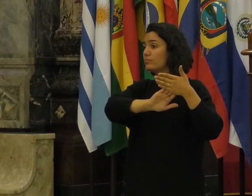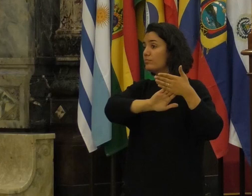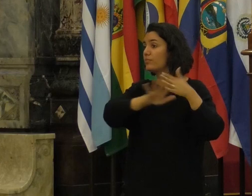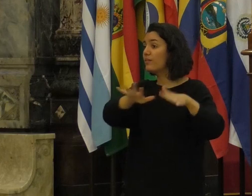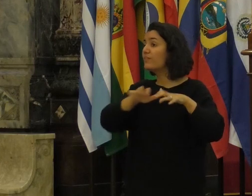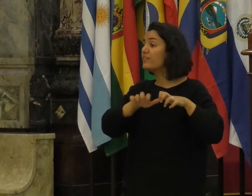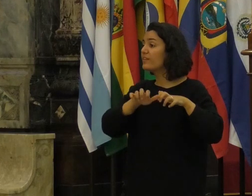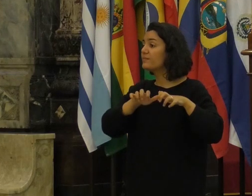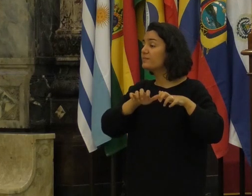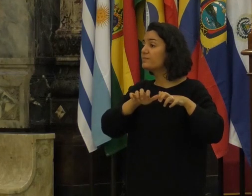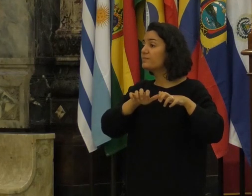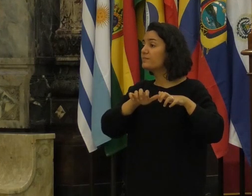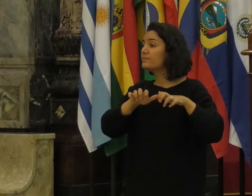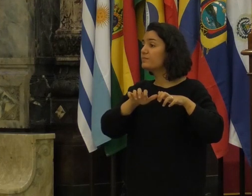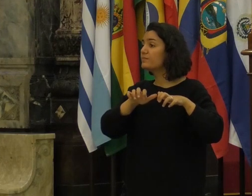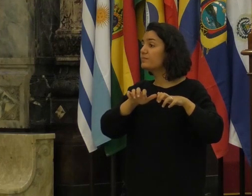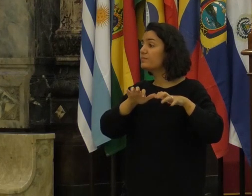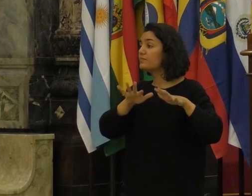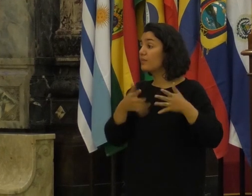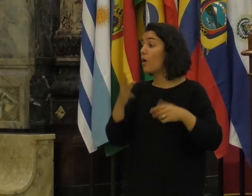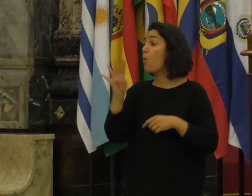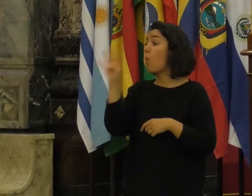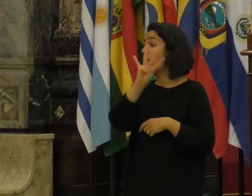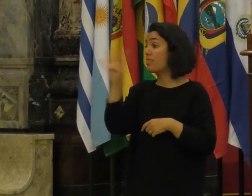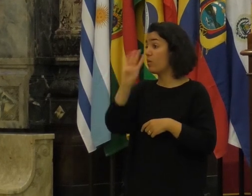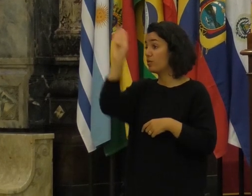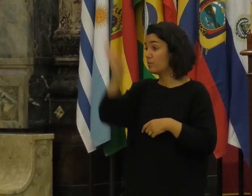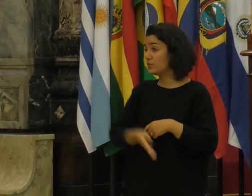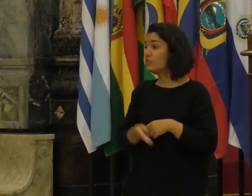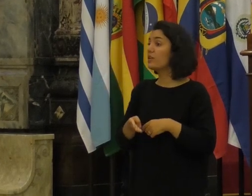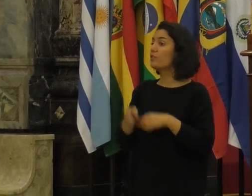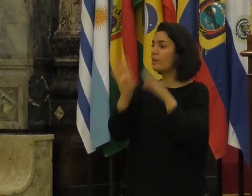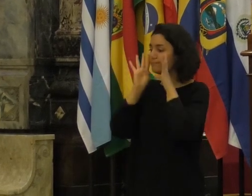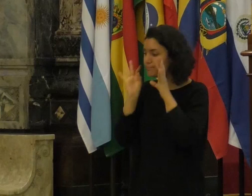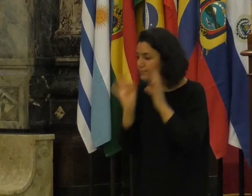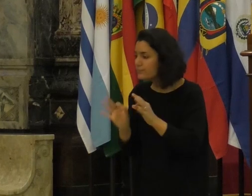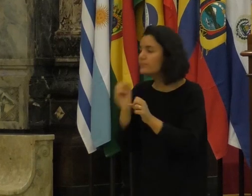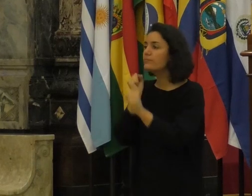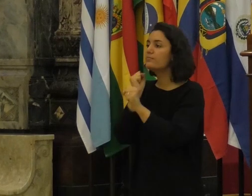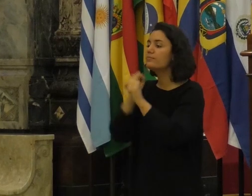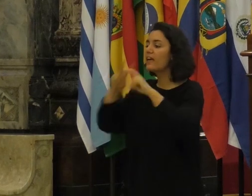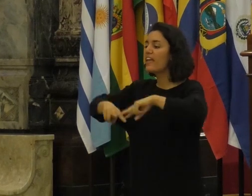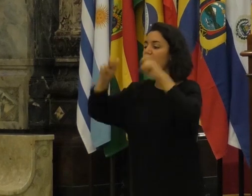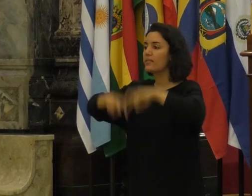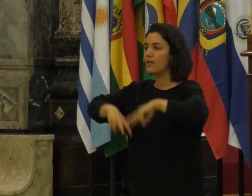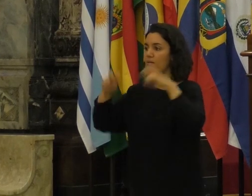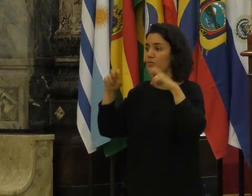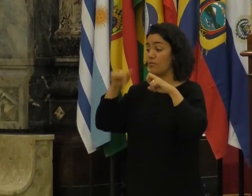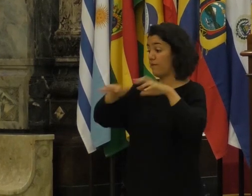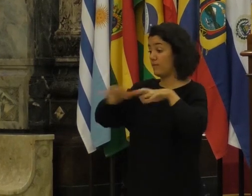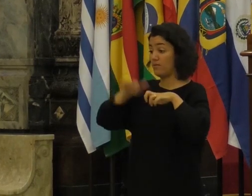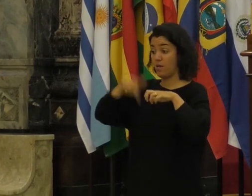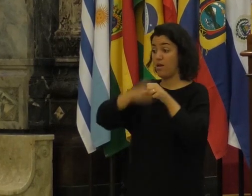vive el 44% de las personas dedicadas a la investigación que viven acá,